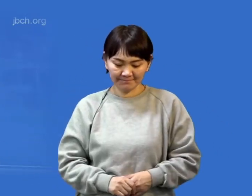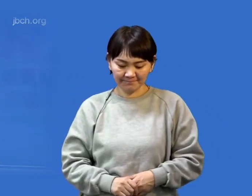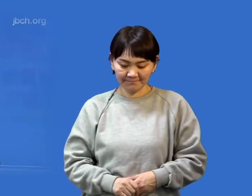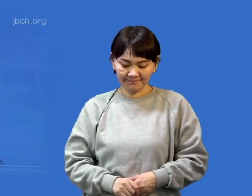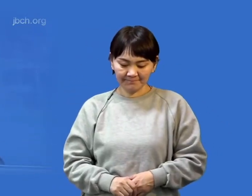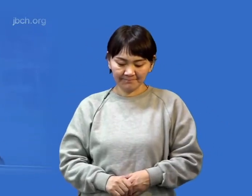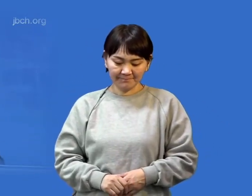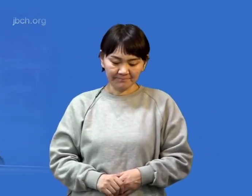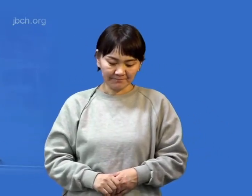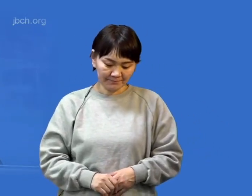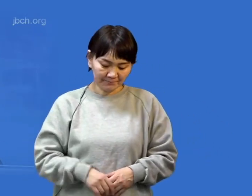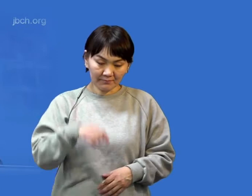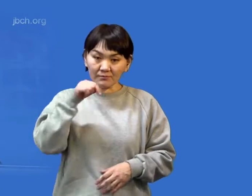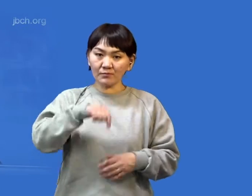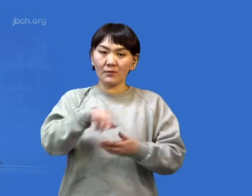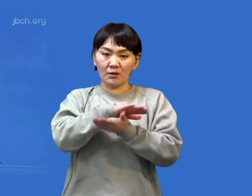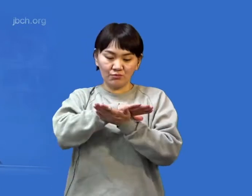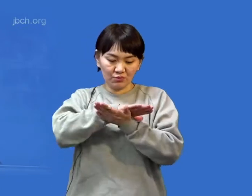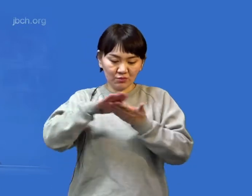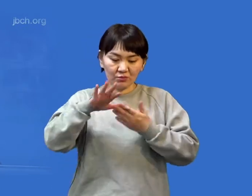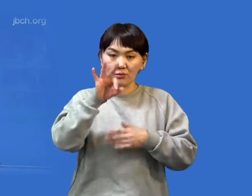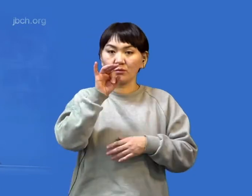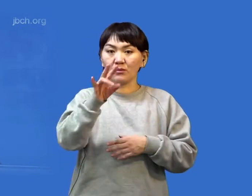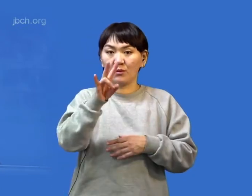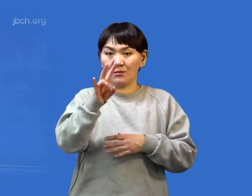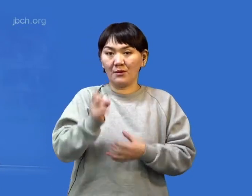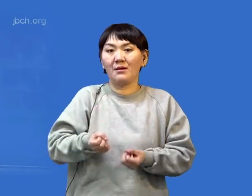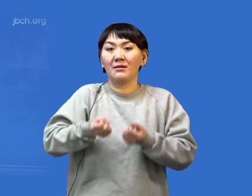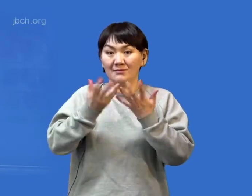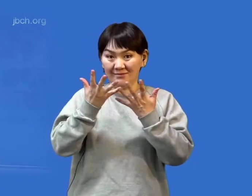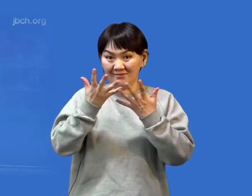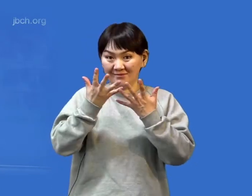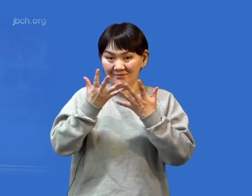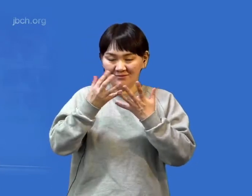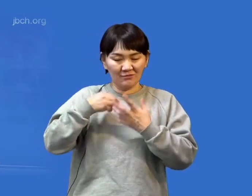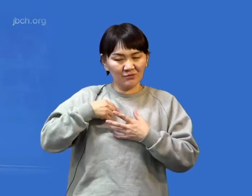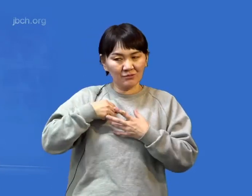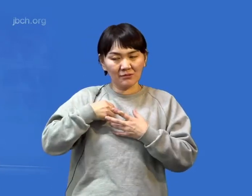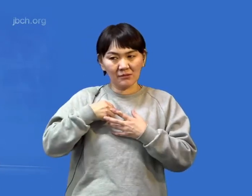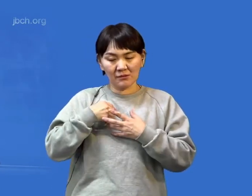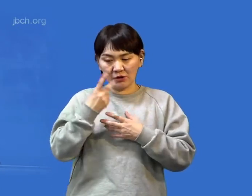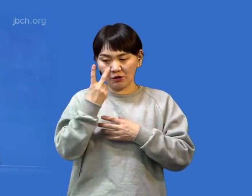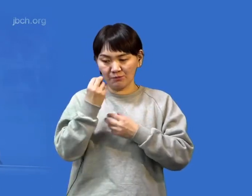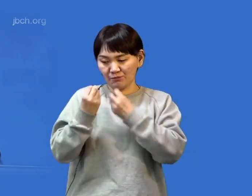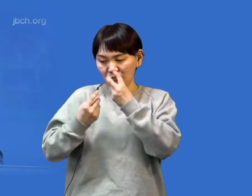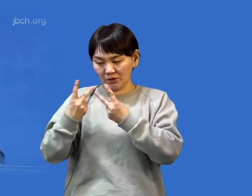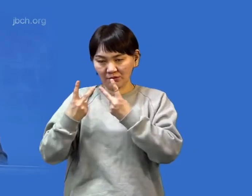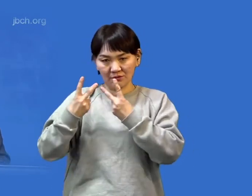За шин он гараад Алидийн 2 дахь эзний өдөр болсон байна.